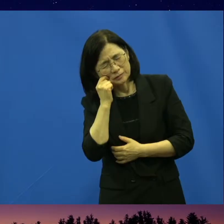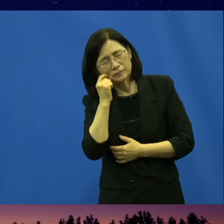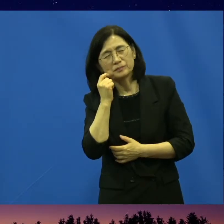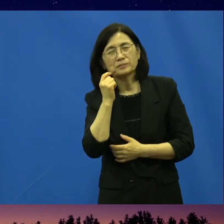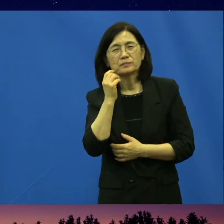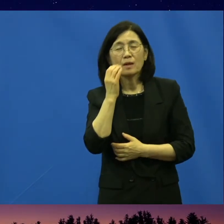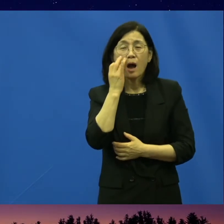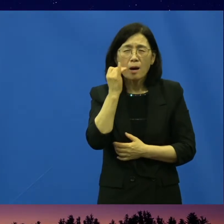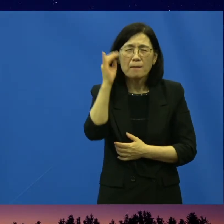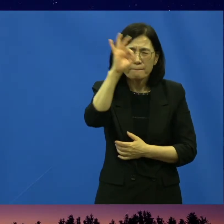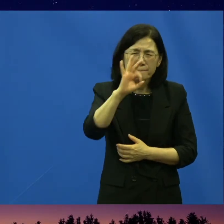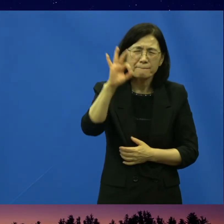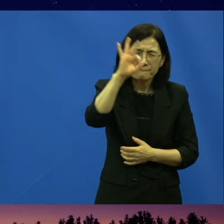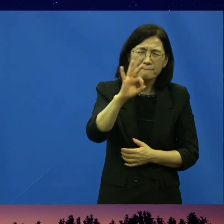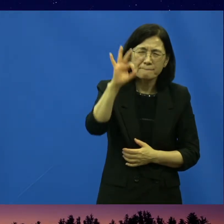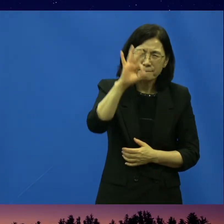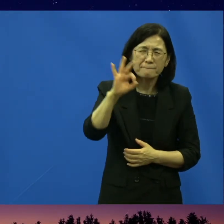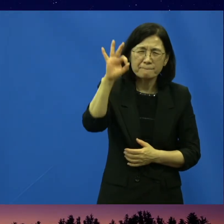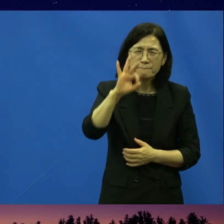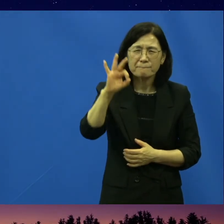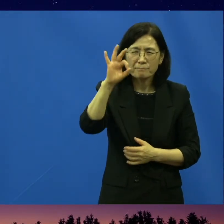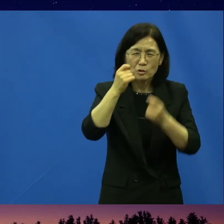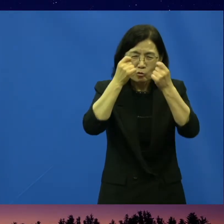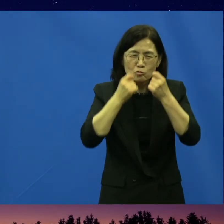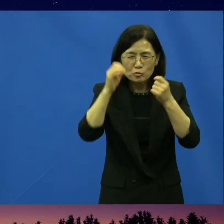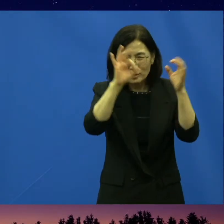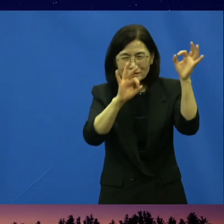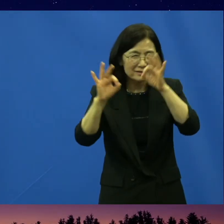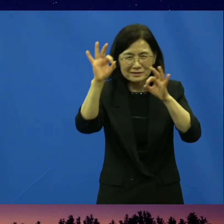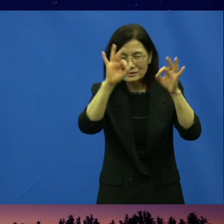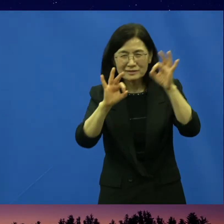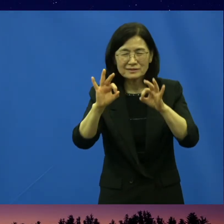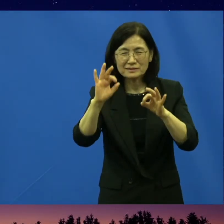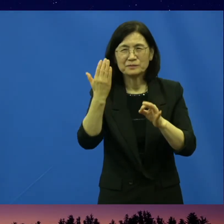엄마가 어디 있느냐는 거예요, 엄마가 어디 있느냐.